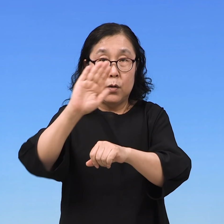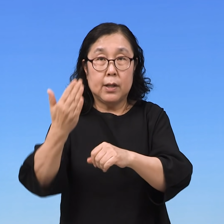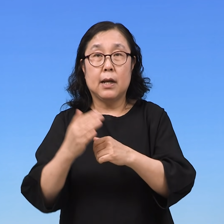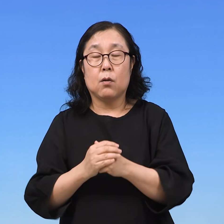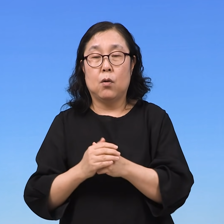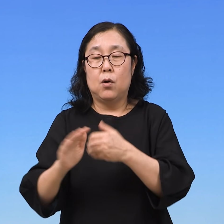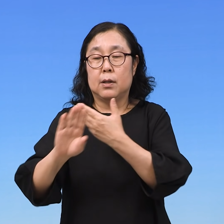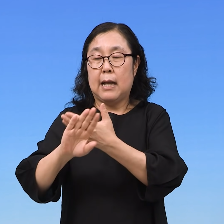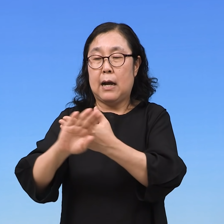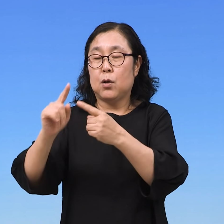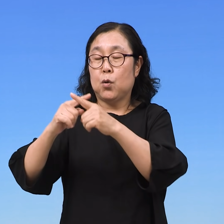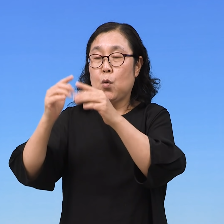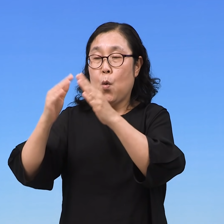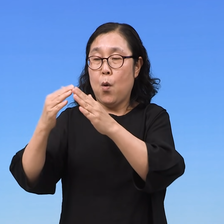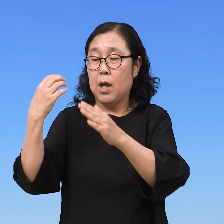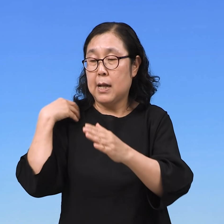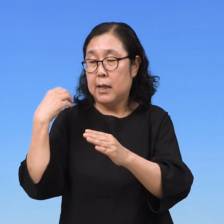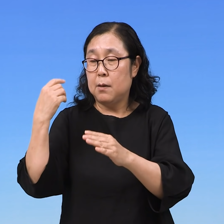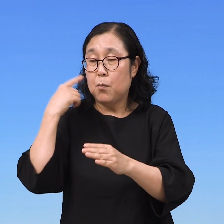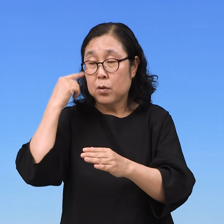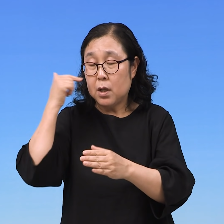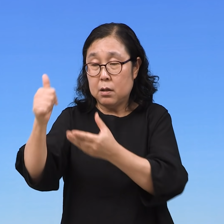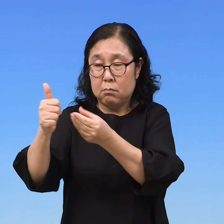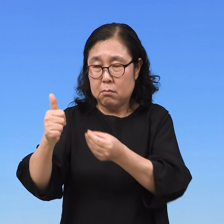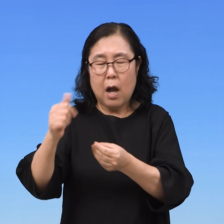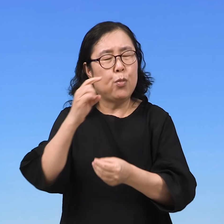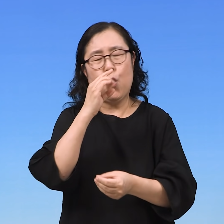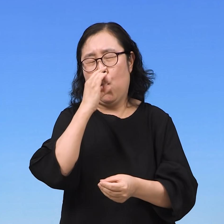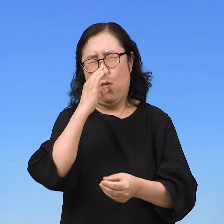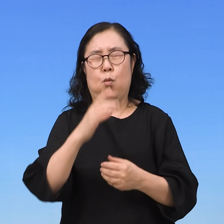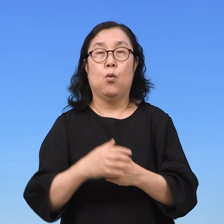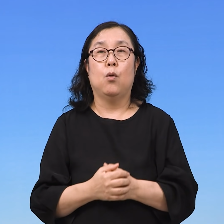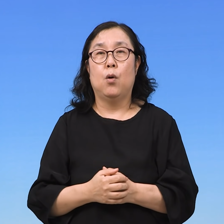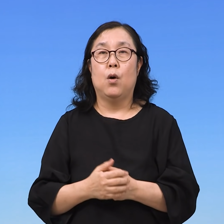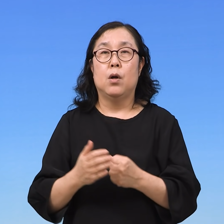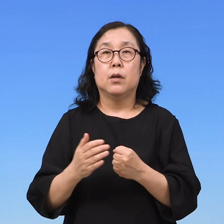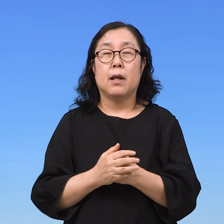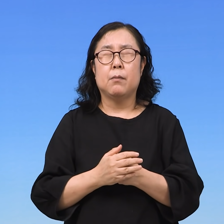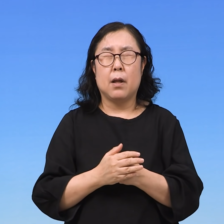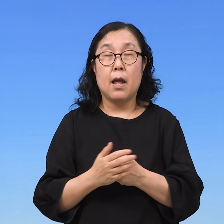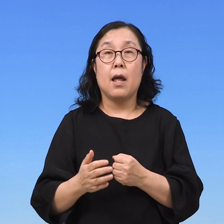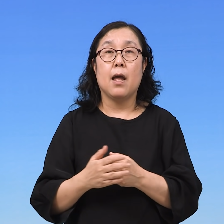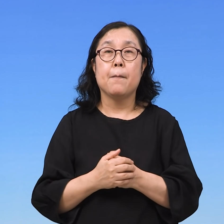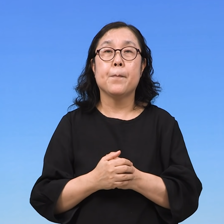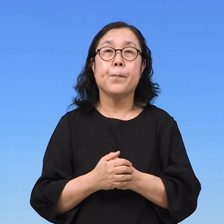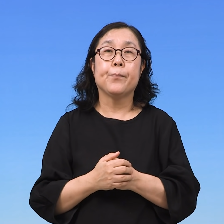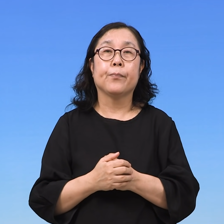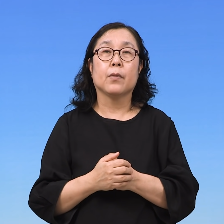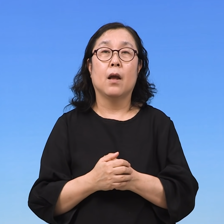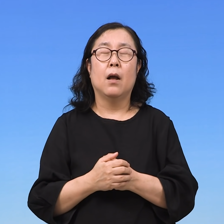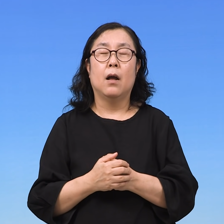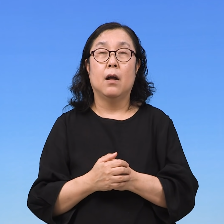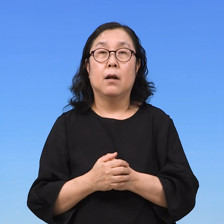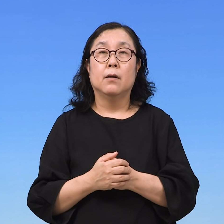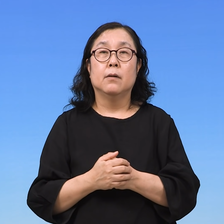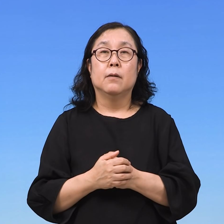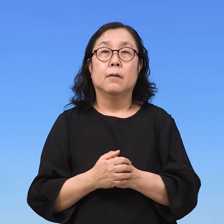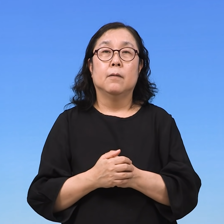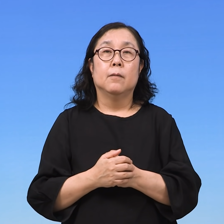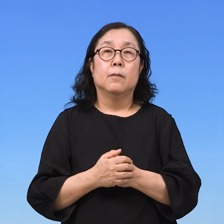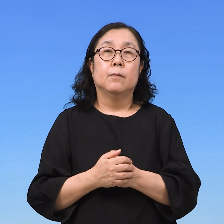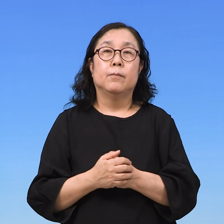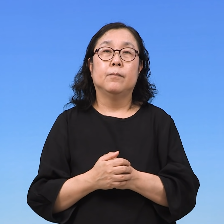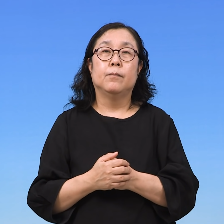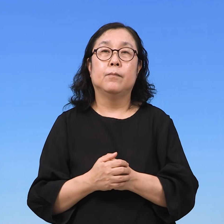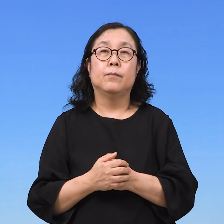지금 담임 목사님 한 분을 빼갖고 오면은 그 교회는 어떻게 되느냐고요. 그래서 그렇게 할 수도 없을 뿐더러 더 중요한 건